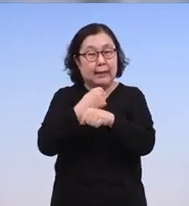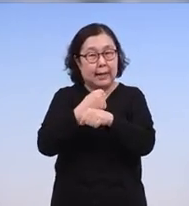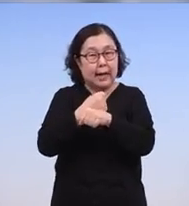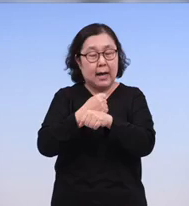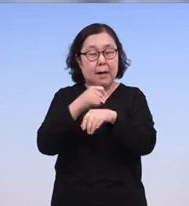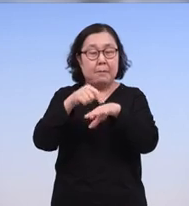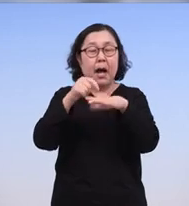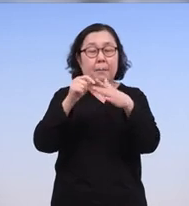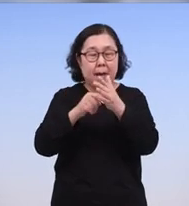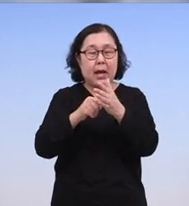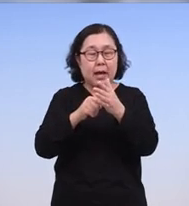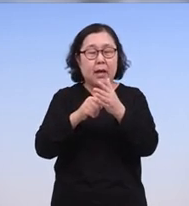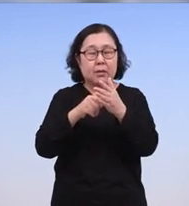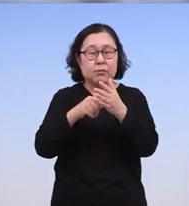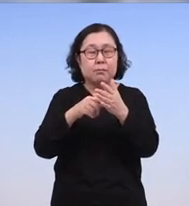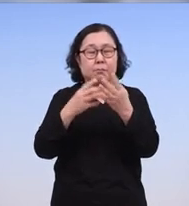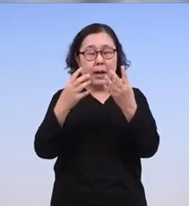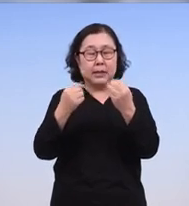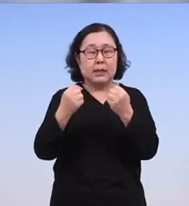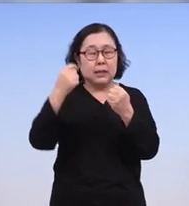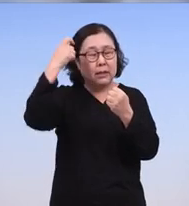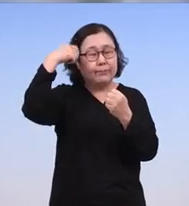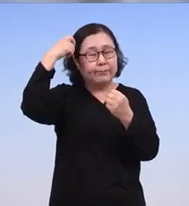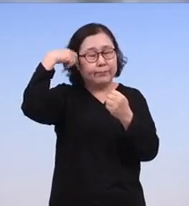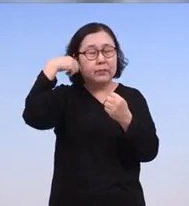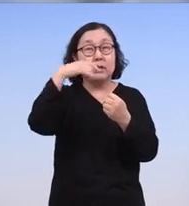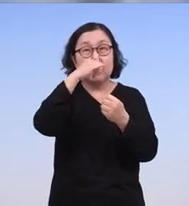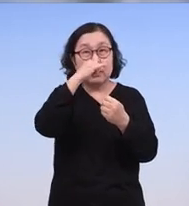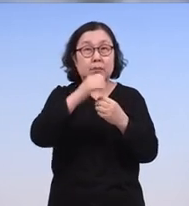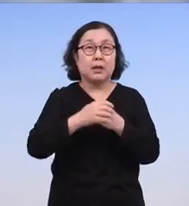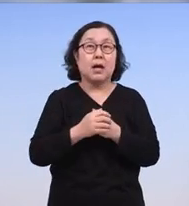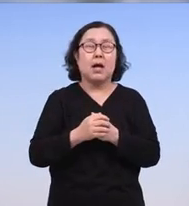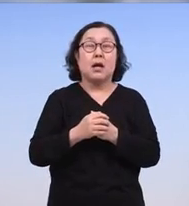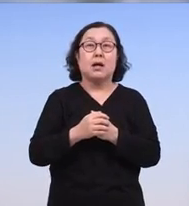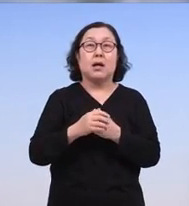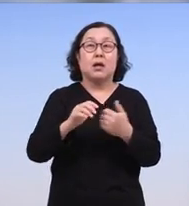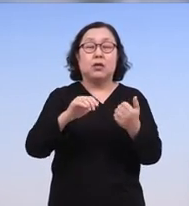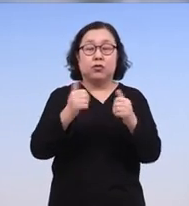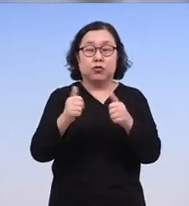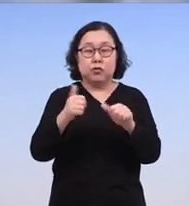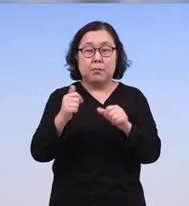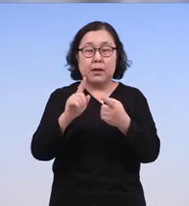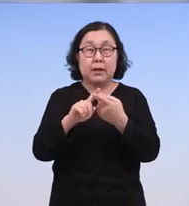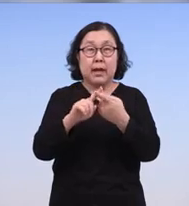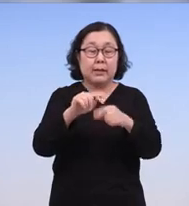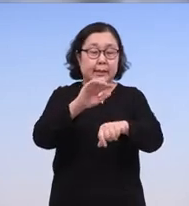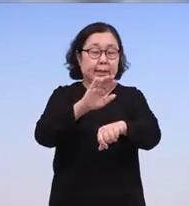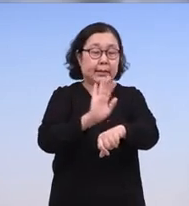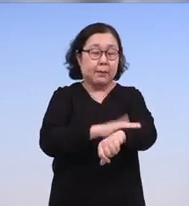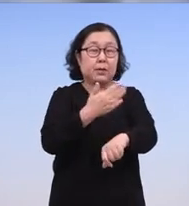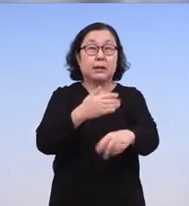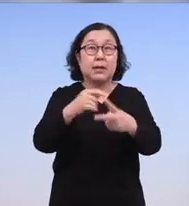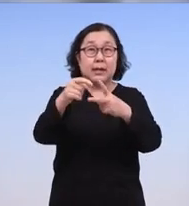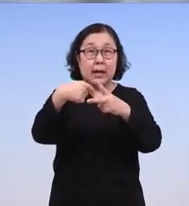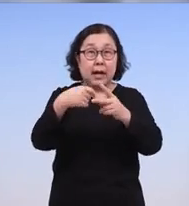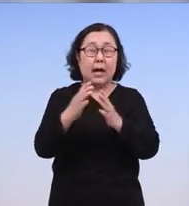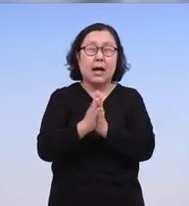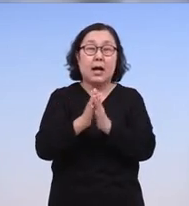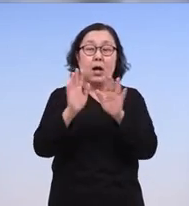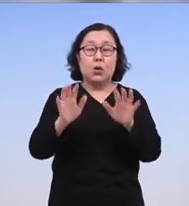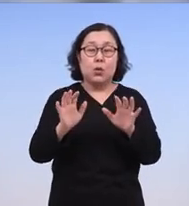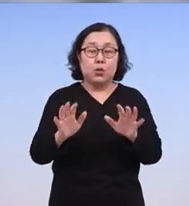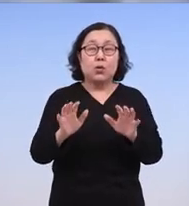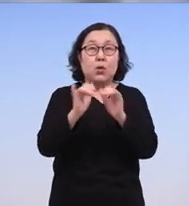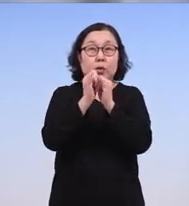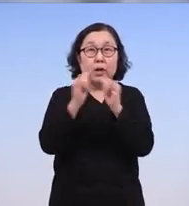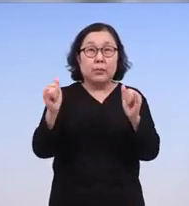어제 참 마음에 계속 와닿았었습니다. 이건 진시황뿐 아닙니다. 이 죽음에 대한 잘못된 이해가